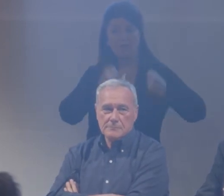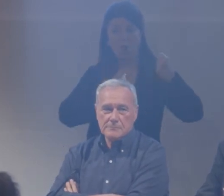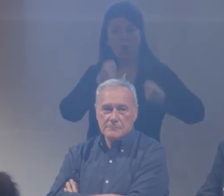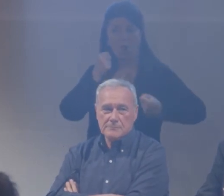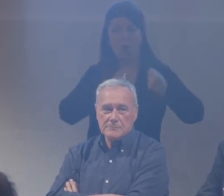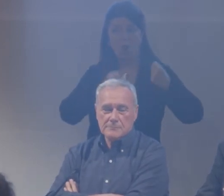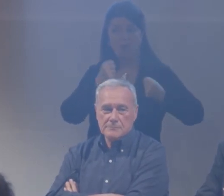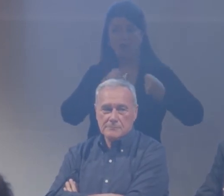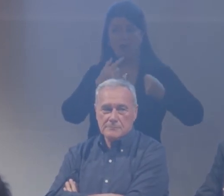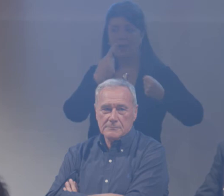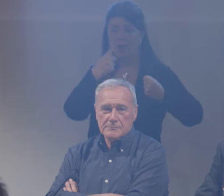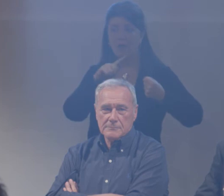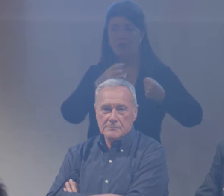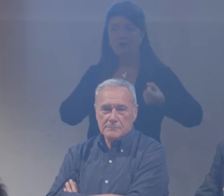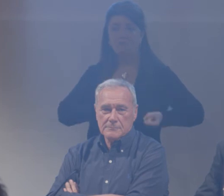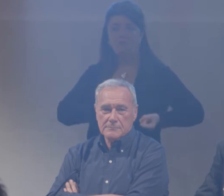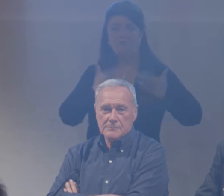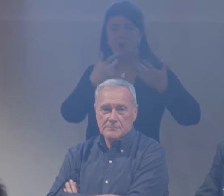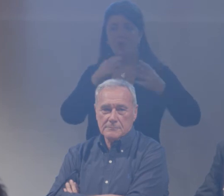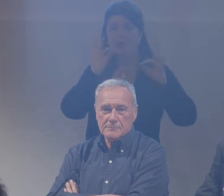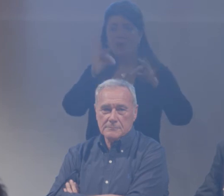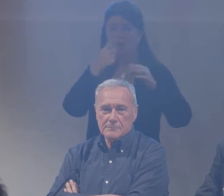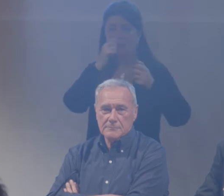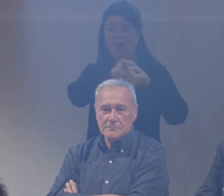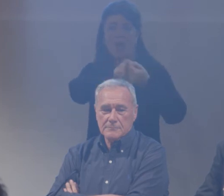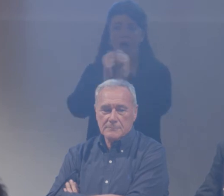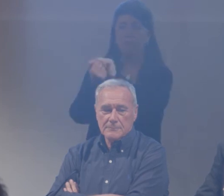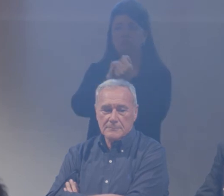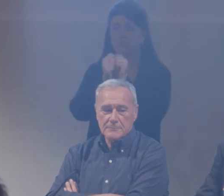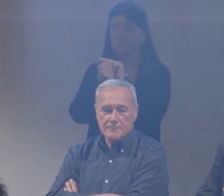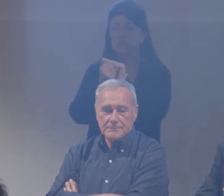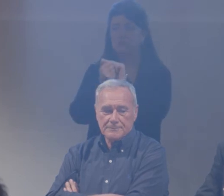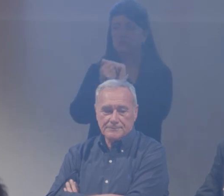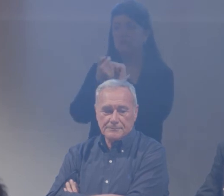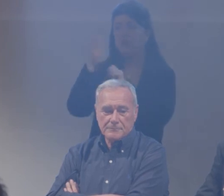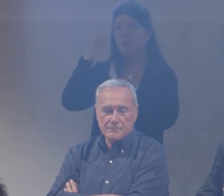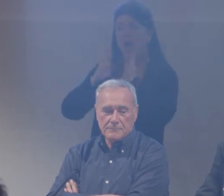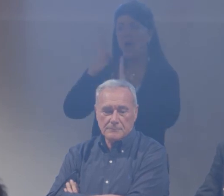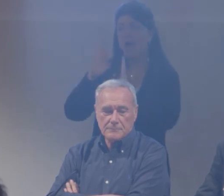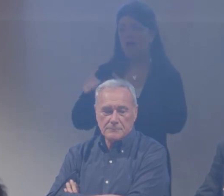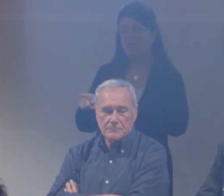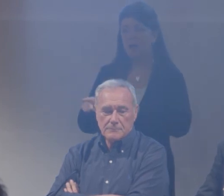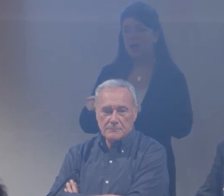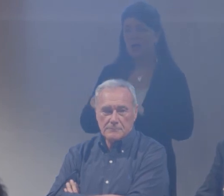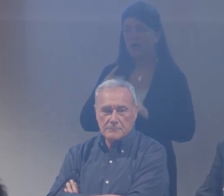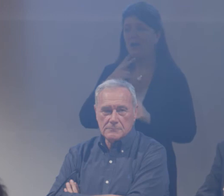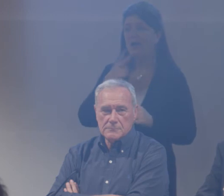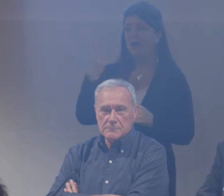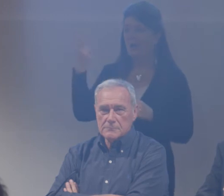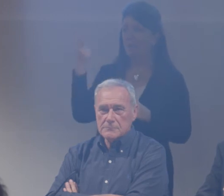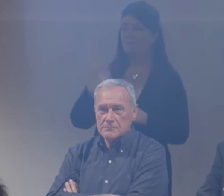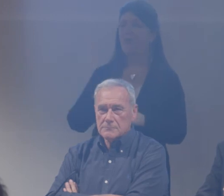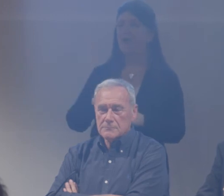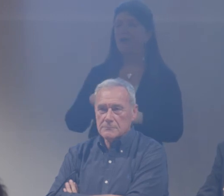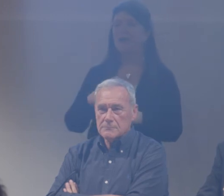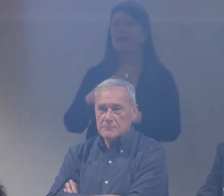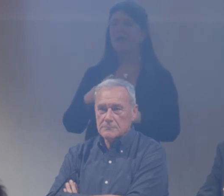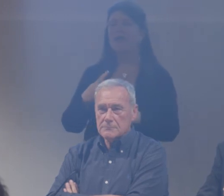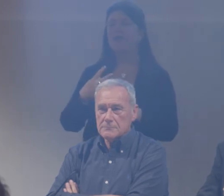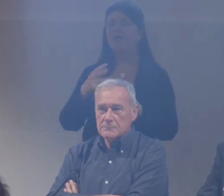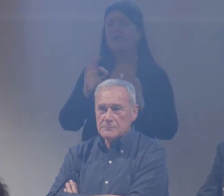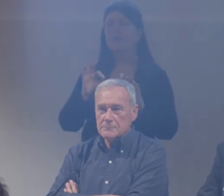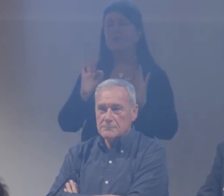di battere la mafia, di combattere e battere la mafia, è senz'altro il momento del